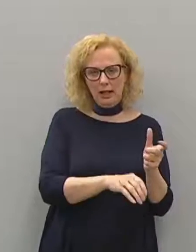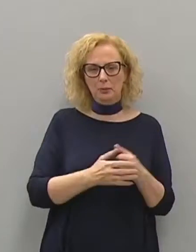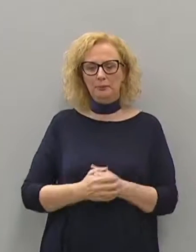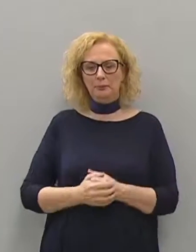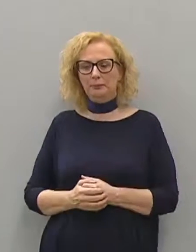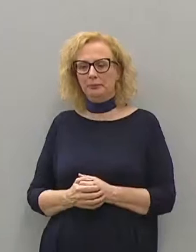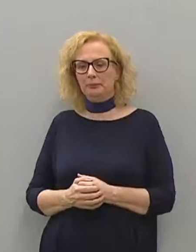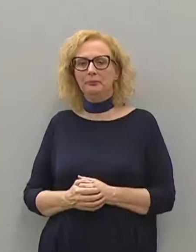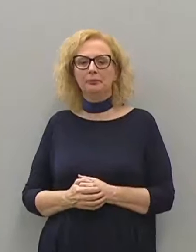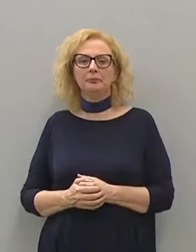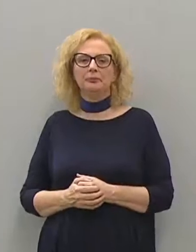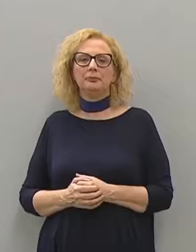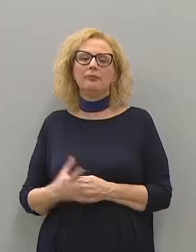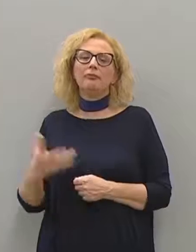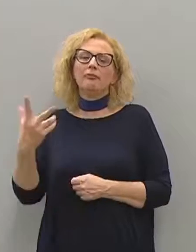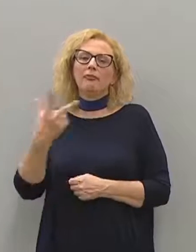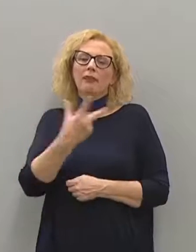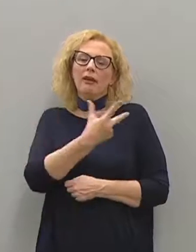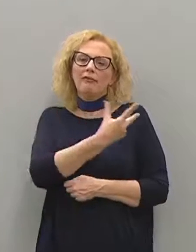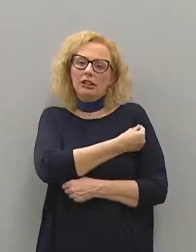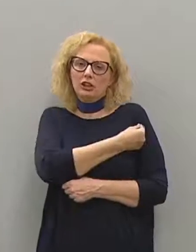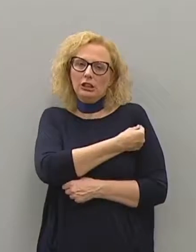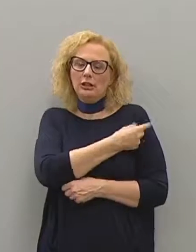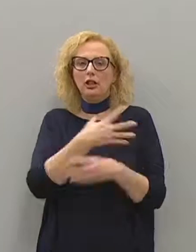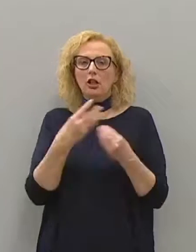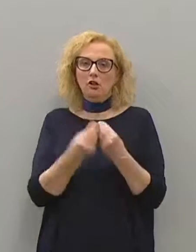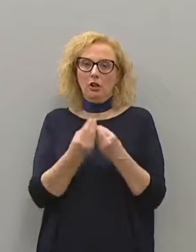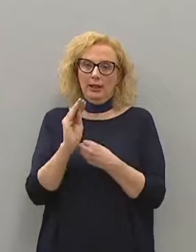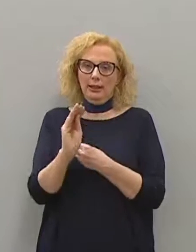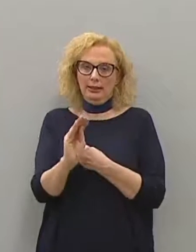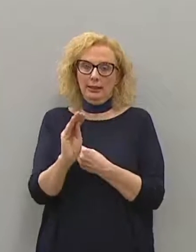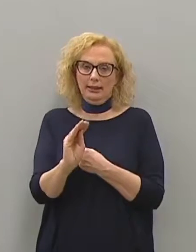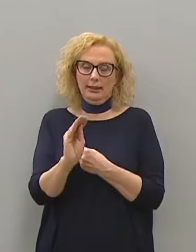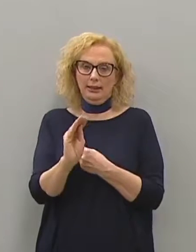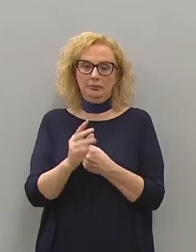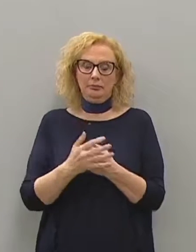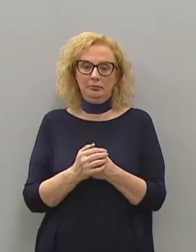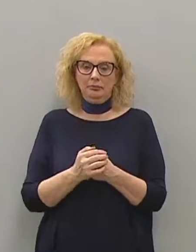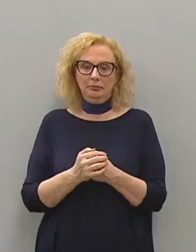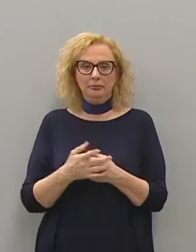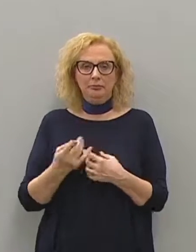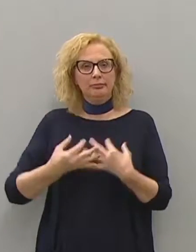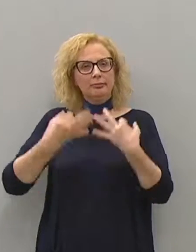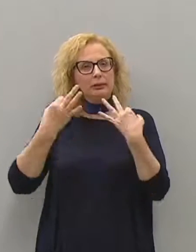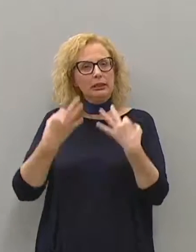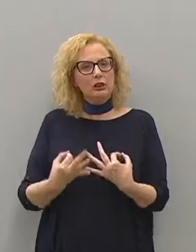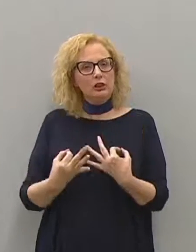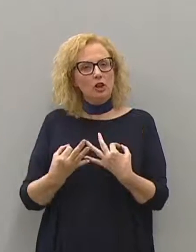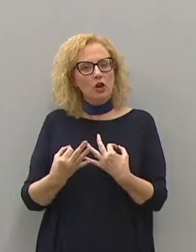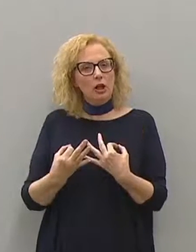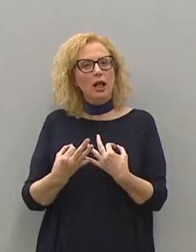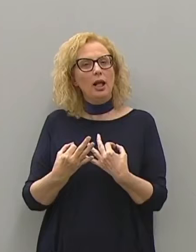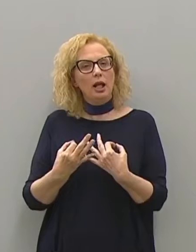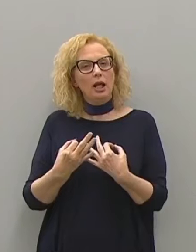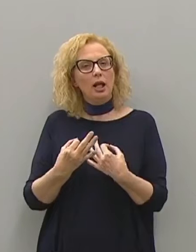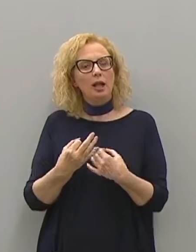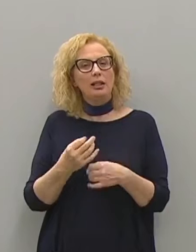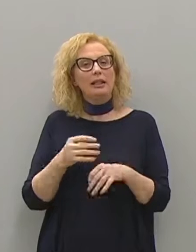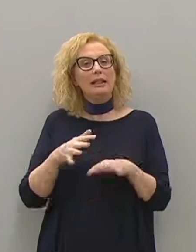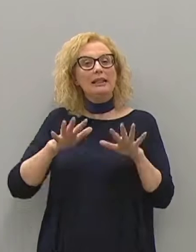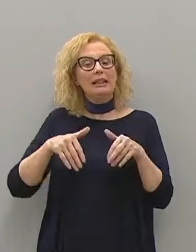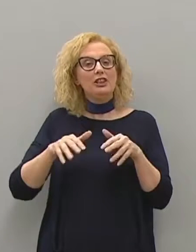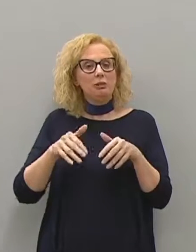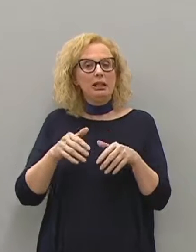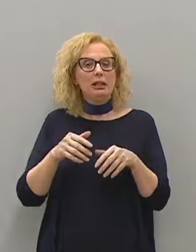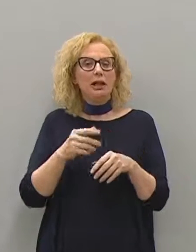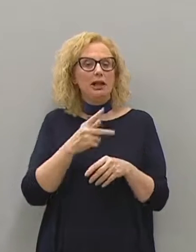vaccini collega ci chiede se questa decisione di somministrare i primi 10.000 al